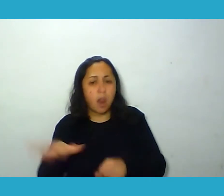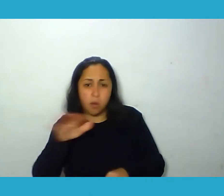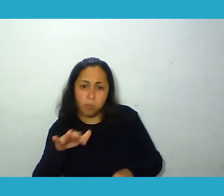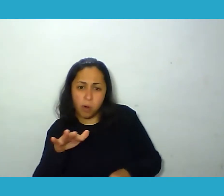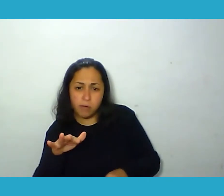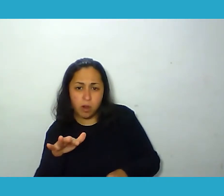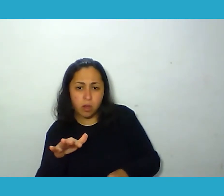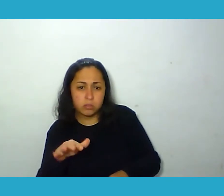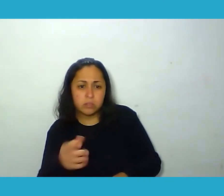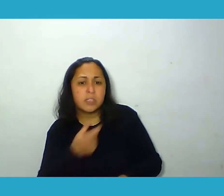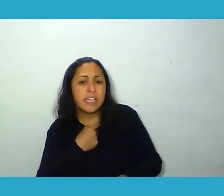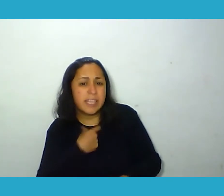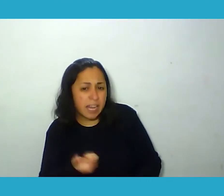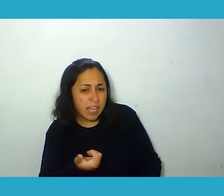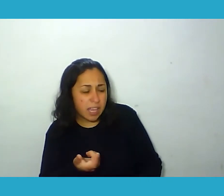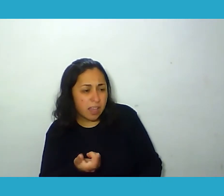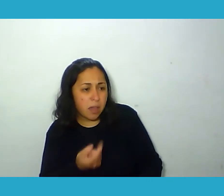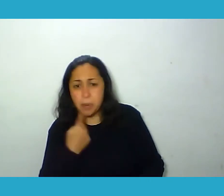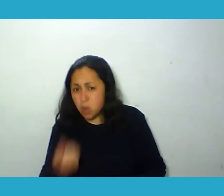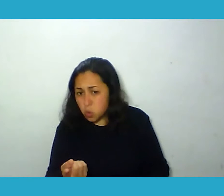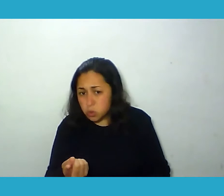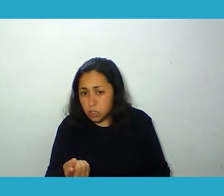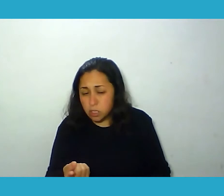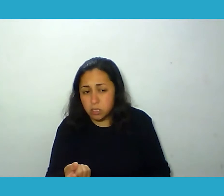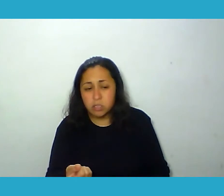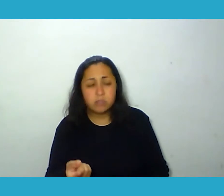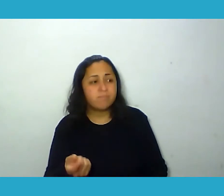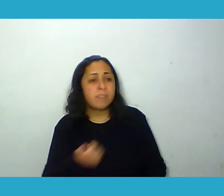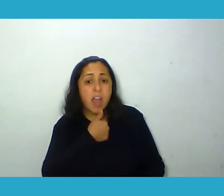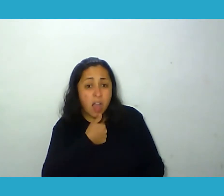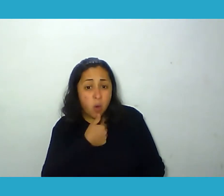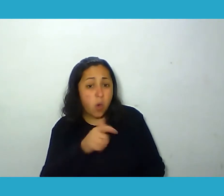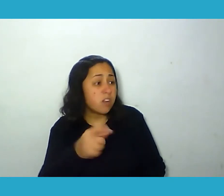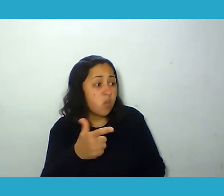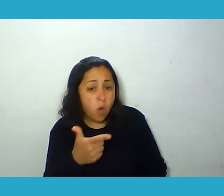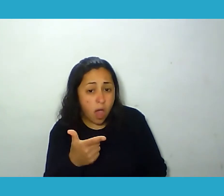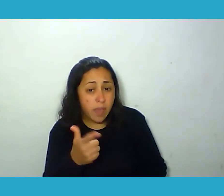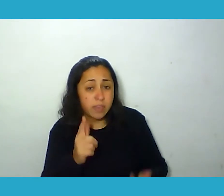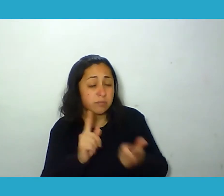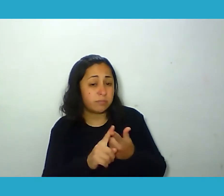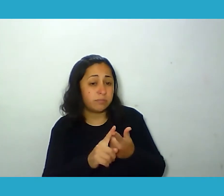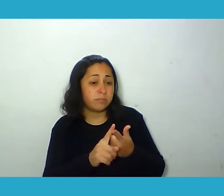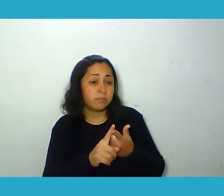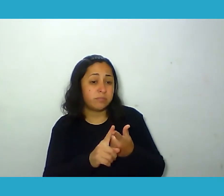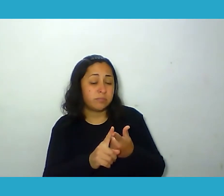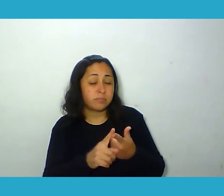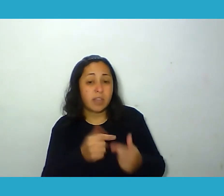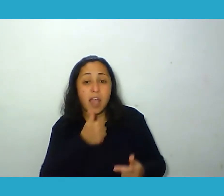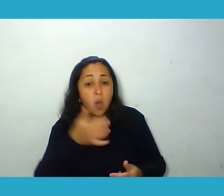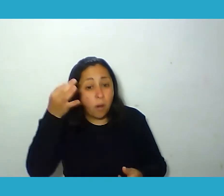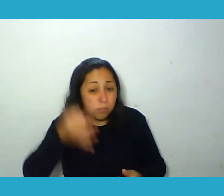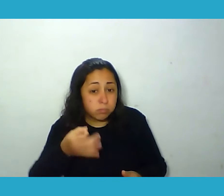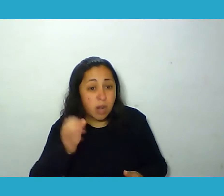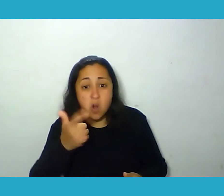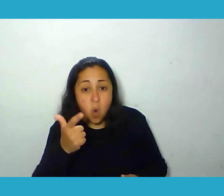pueblos. ¿Quién quiere hablar que no hay agua, que no hay agua potable, dado que no existe un